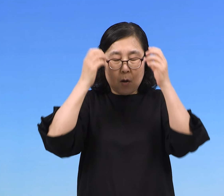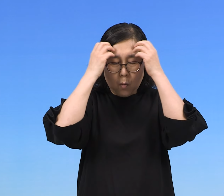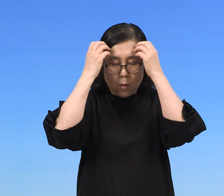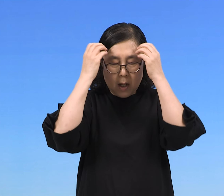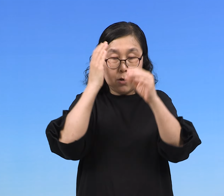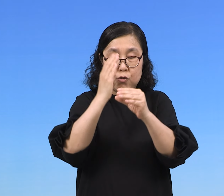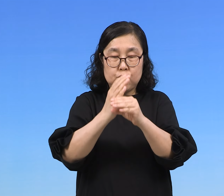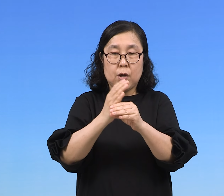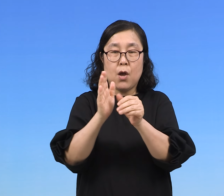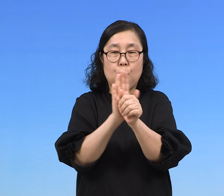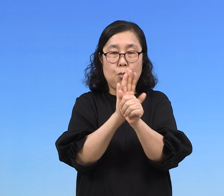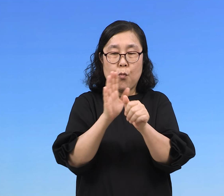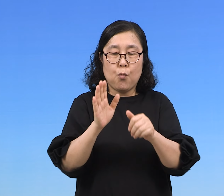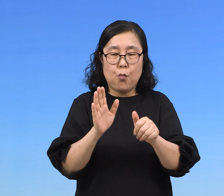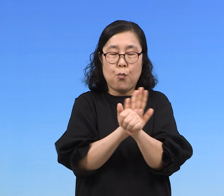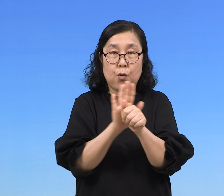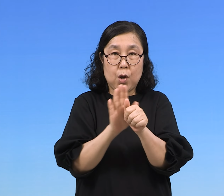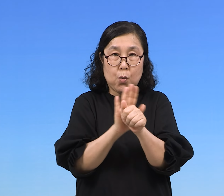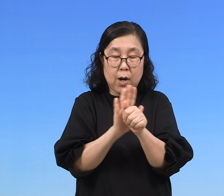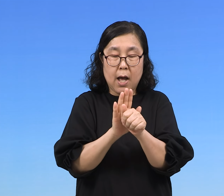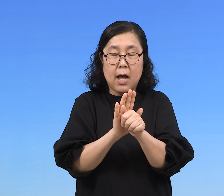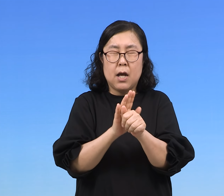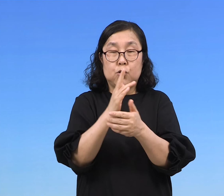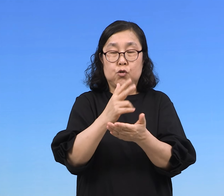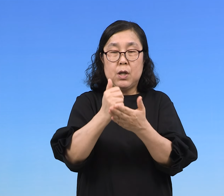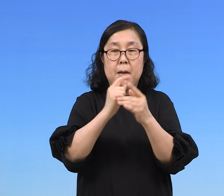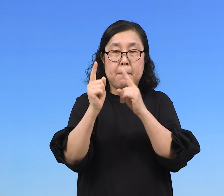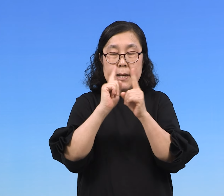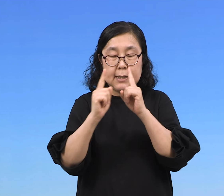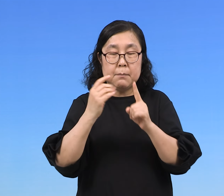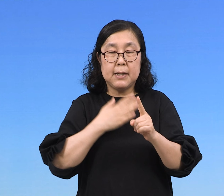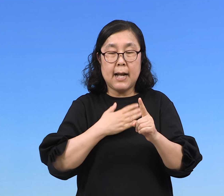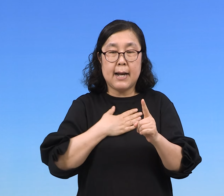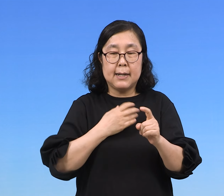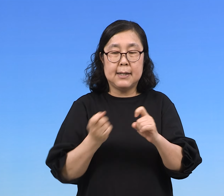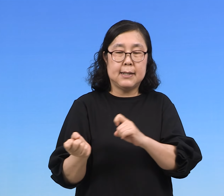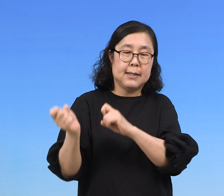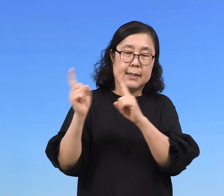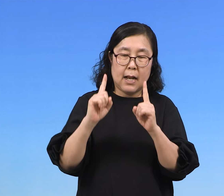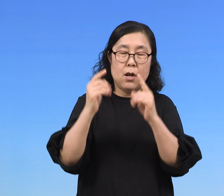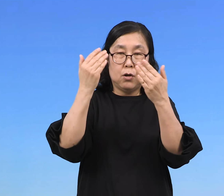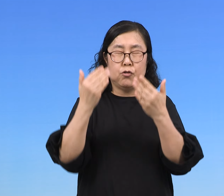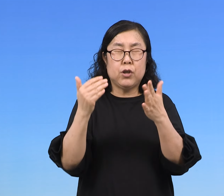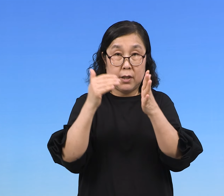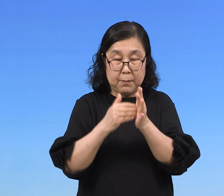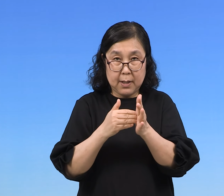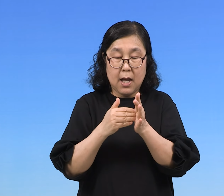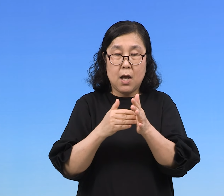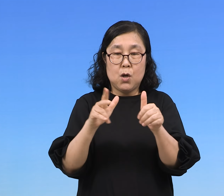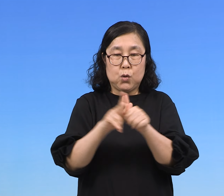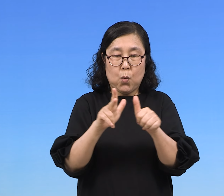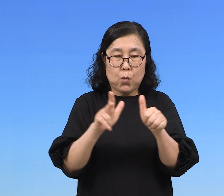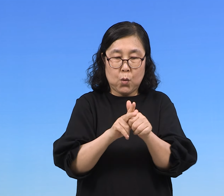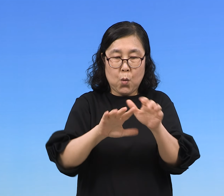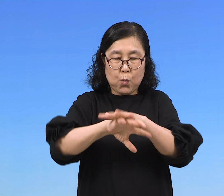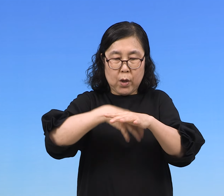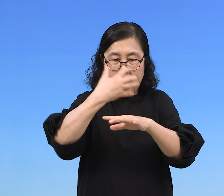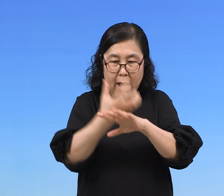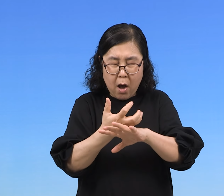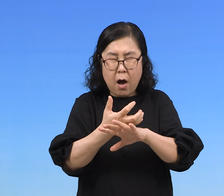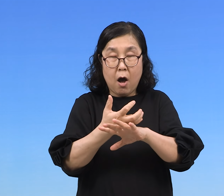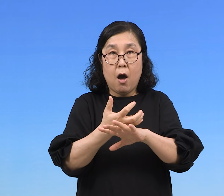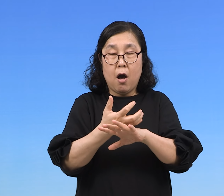중의 위로라. 주의 말씀이 나를 살리셨기 때문이니이다. 종교개혁가들이 바로 이 말씀의